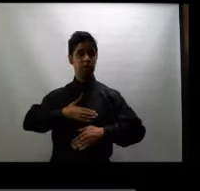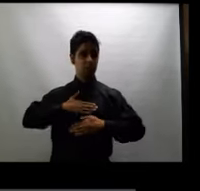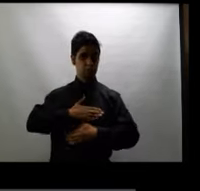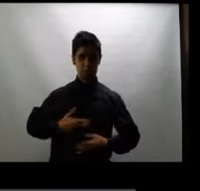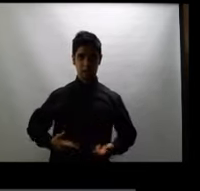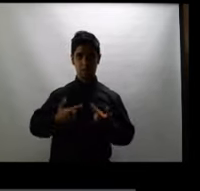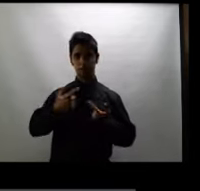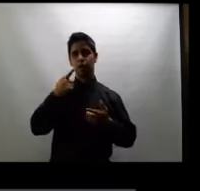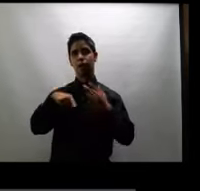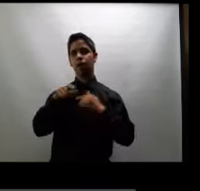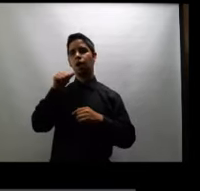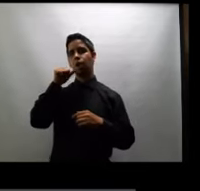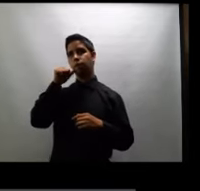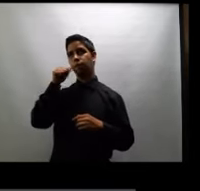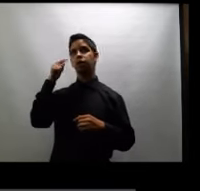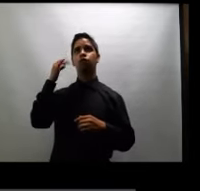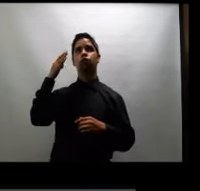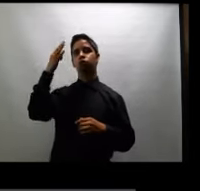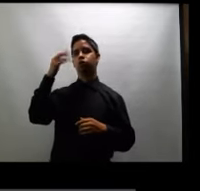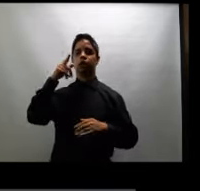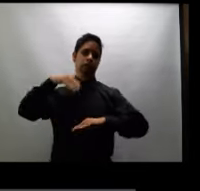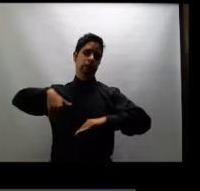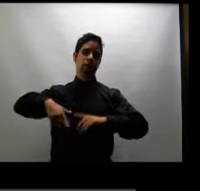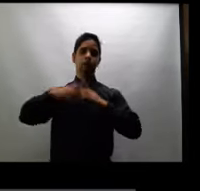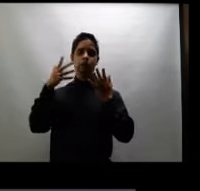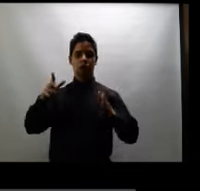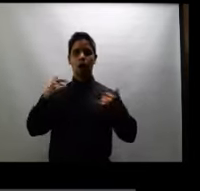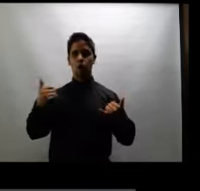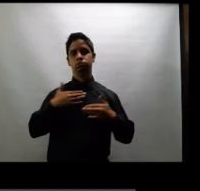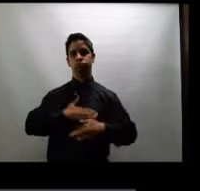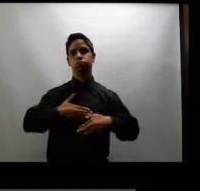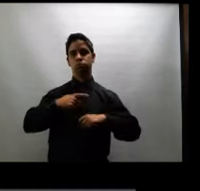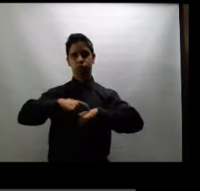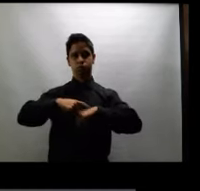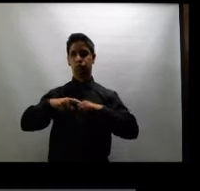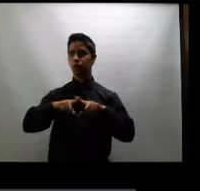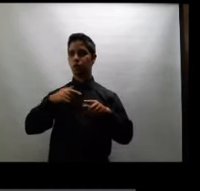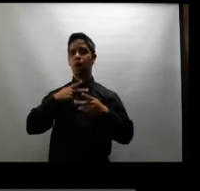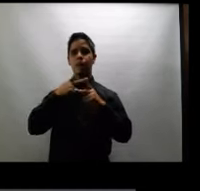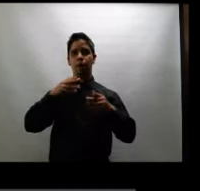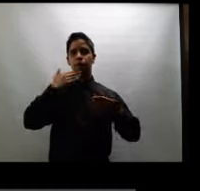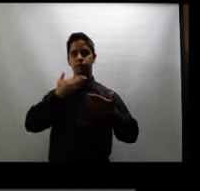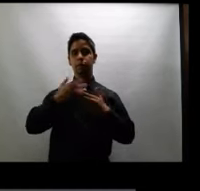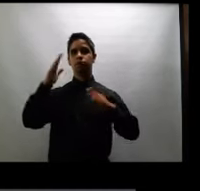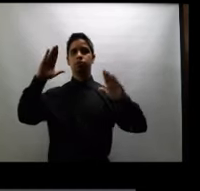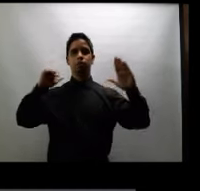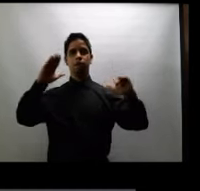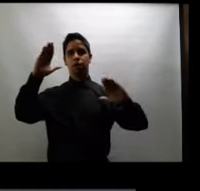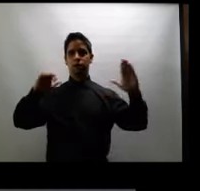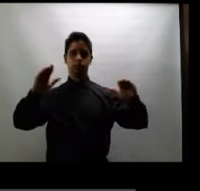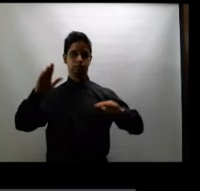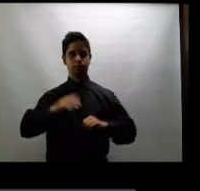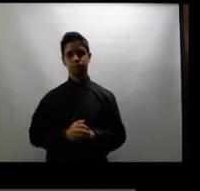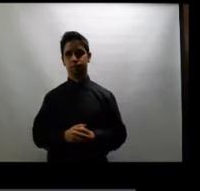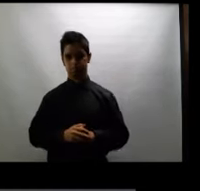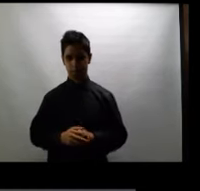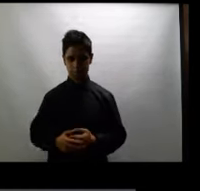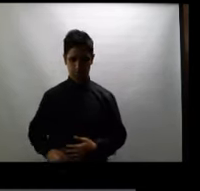vida. Que para mañana es tarde. ¿Verdad que sí? Paz y bien. ¿Verdad que sí? Bueno, sí. Nos vemos. Bye.